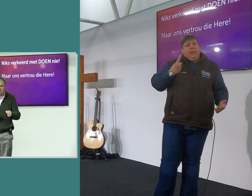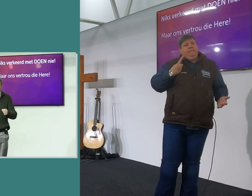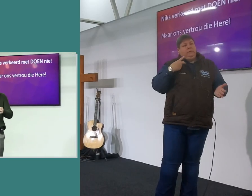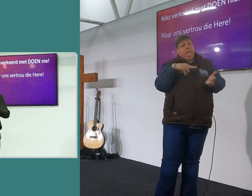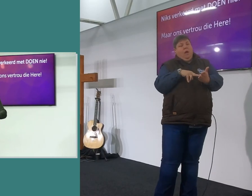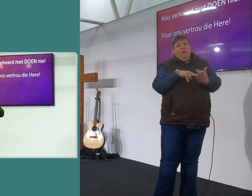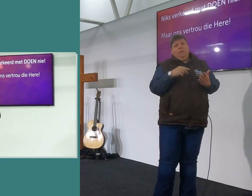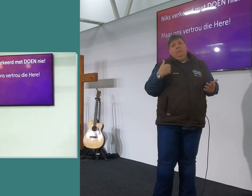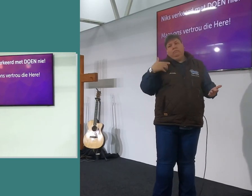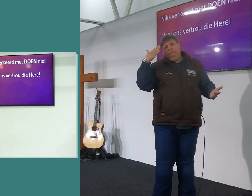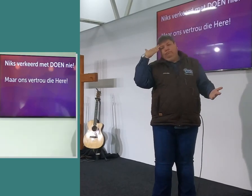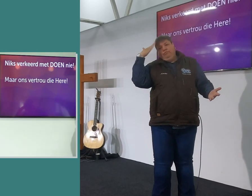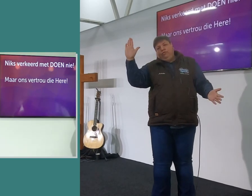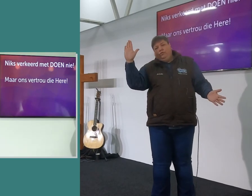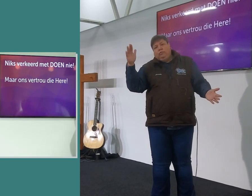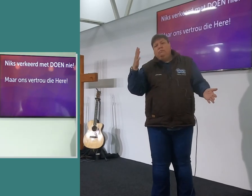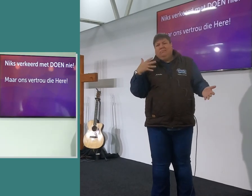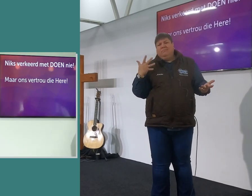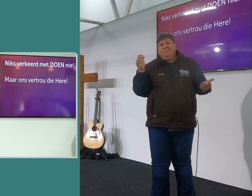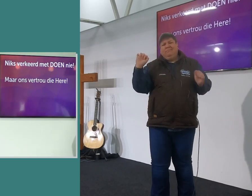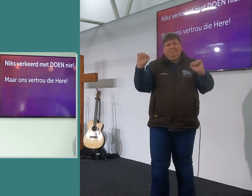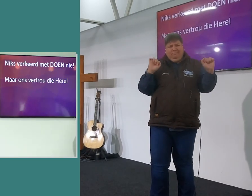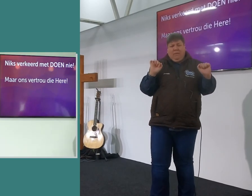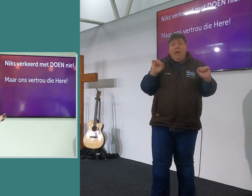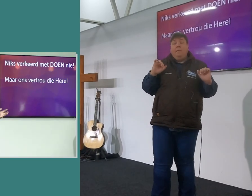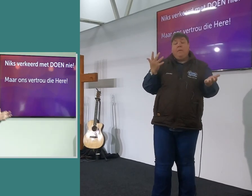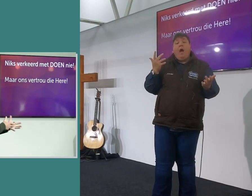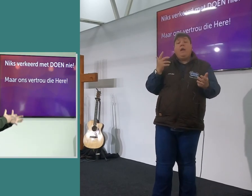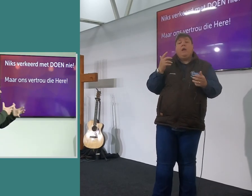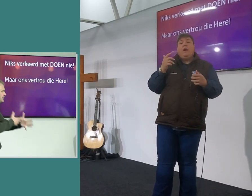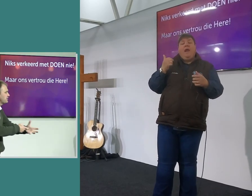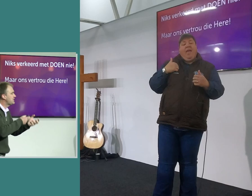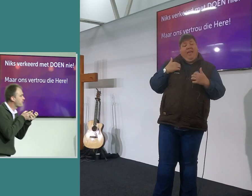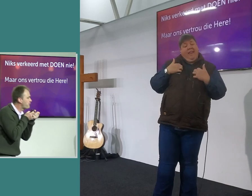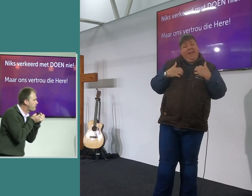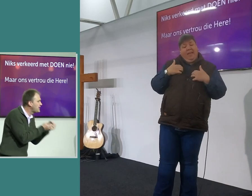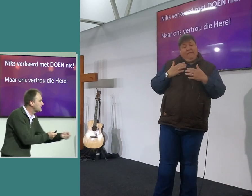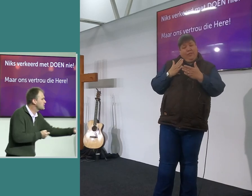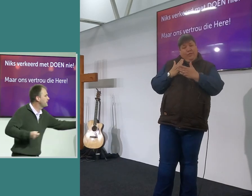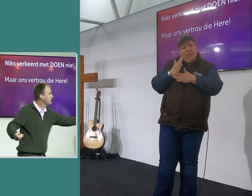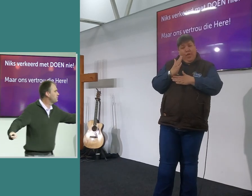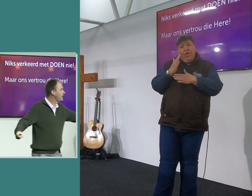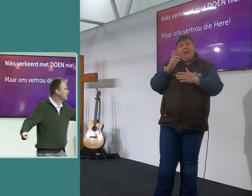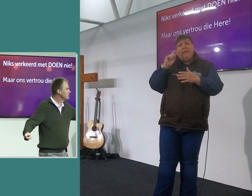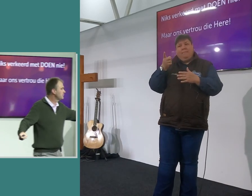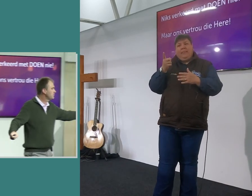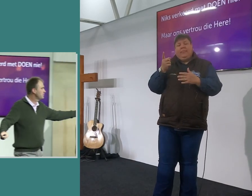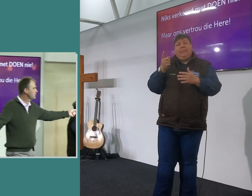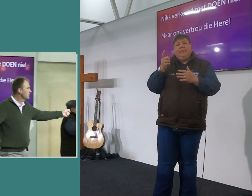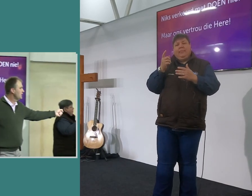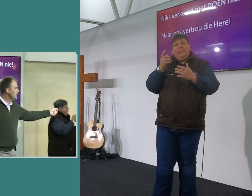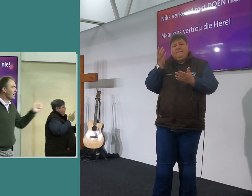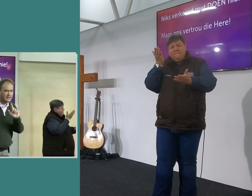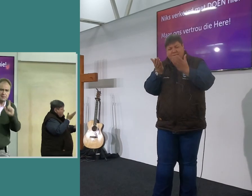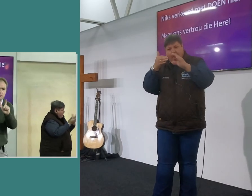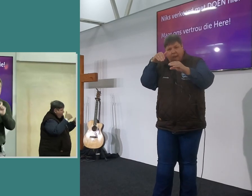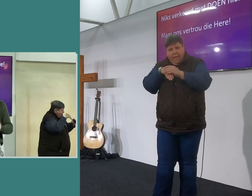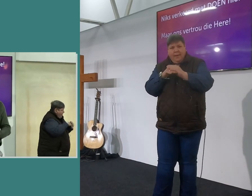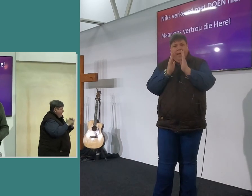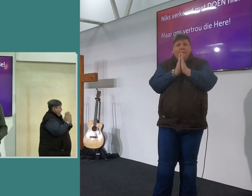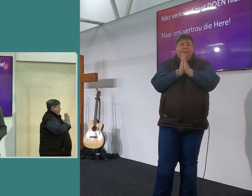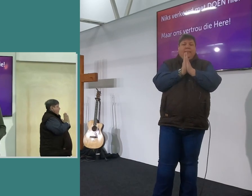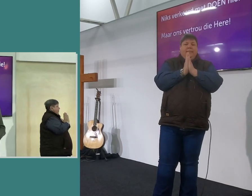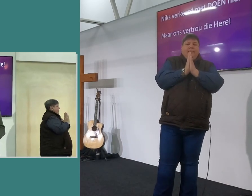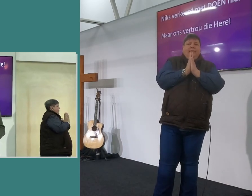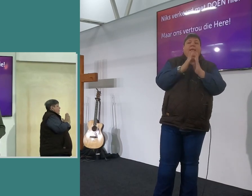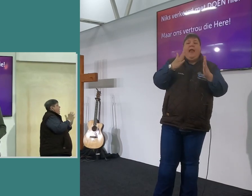terug te staan om te sê ek vertrouw op jyre en ek wil ek wil een lewe lewe wat dier week is met gebed dan gaan jy met baie